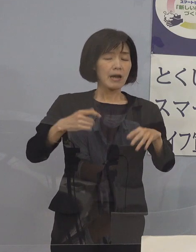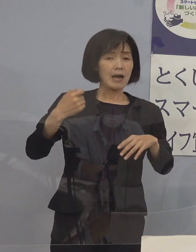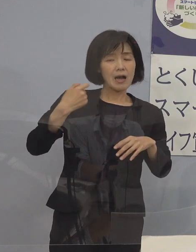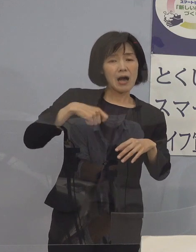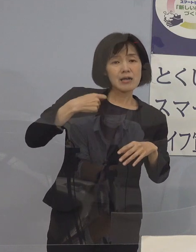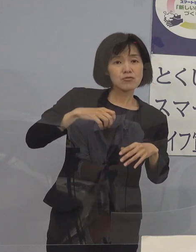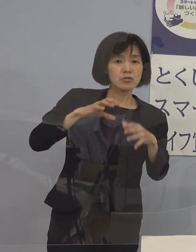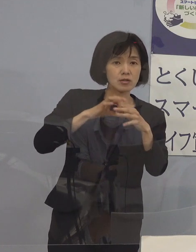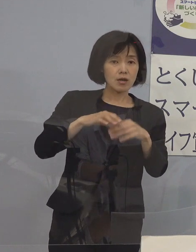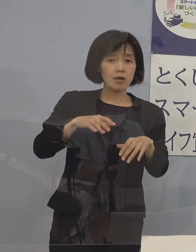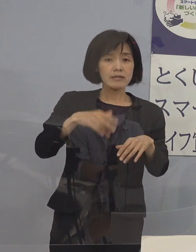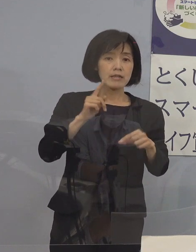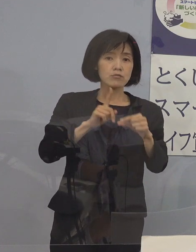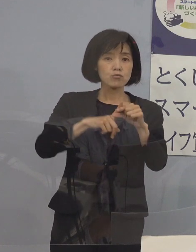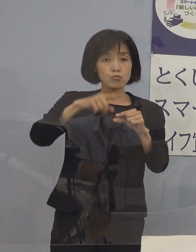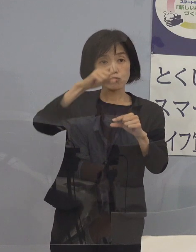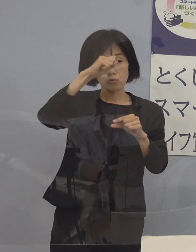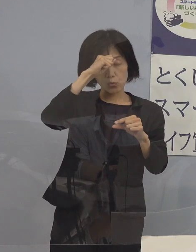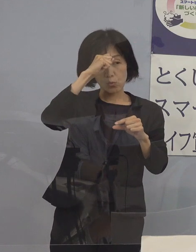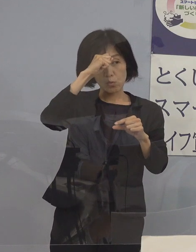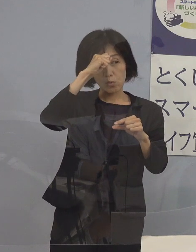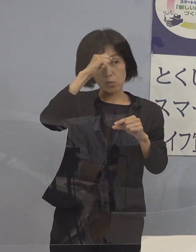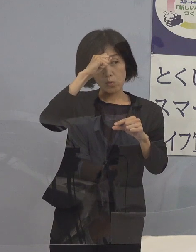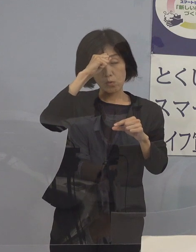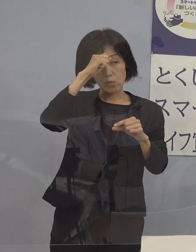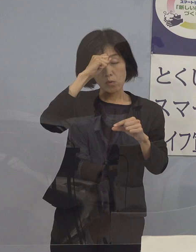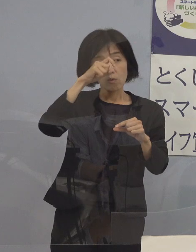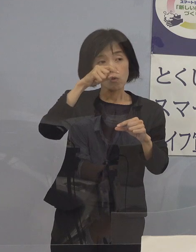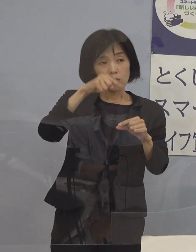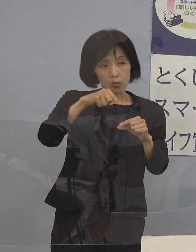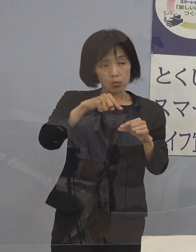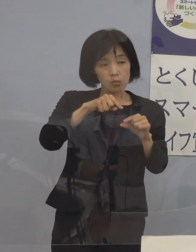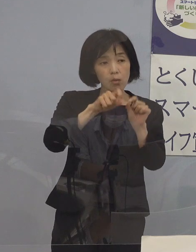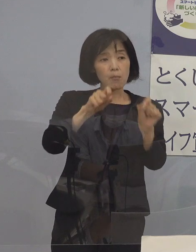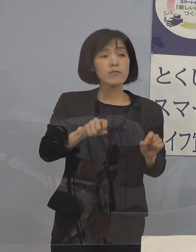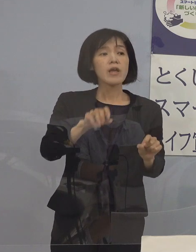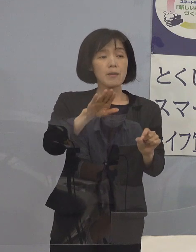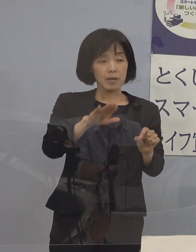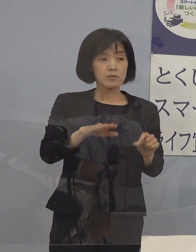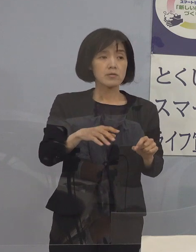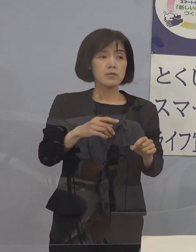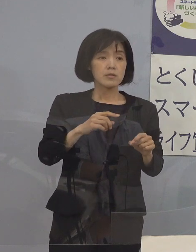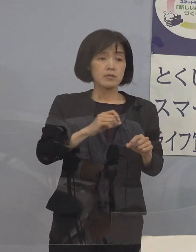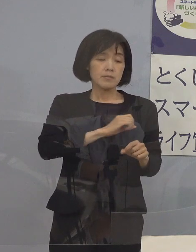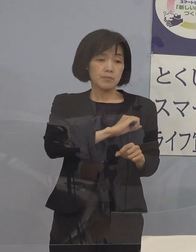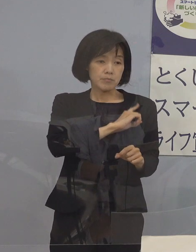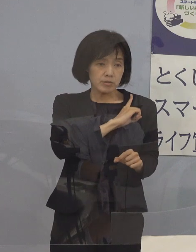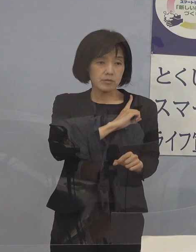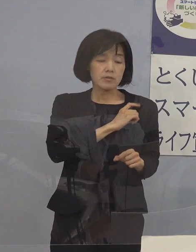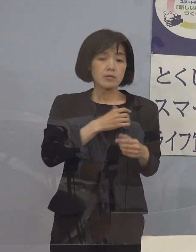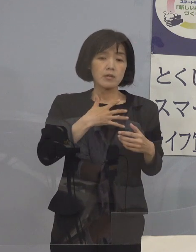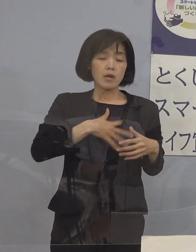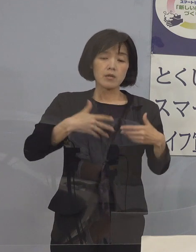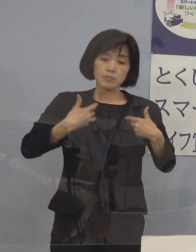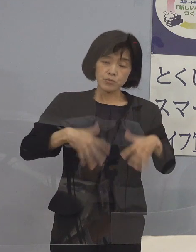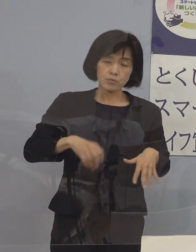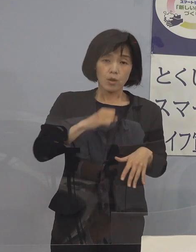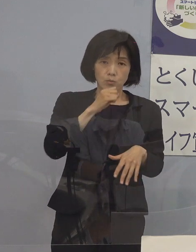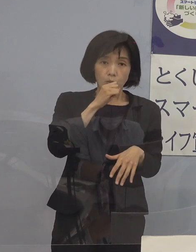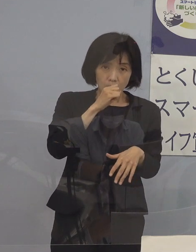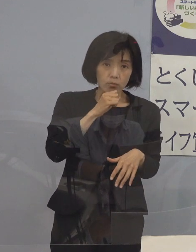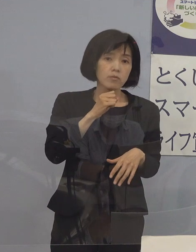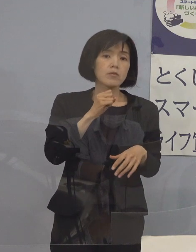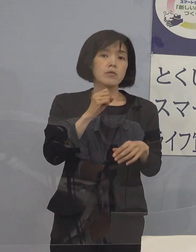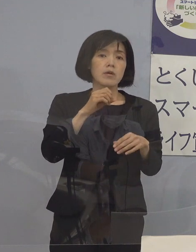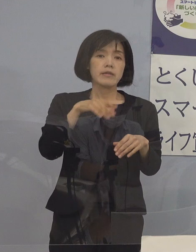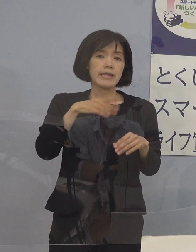中症の症状でいきますと、当然発熱を伴う全身倦怠感、場合によっては咳も出る、まあ、こうした形で